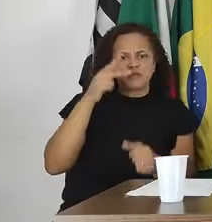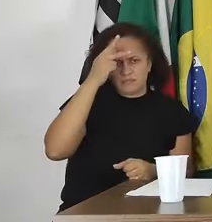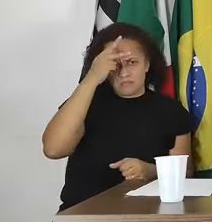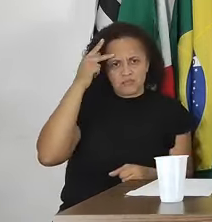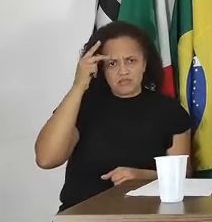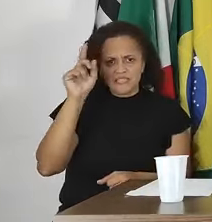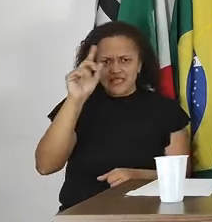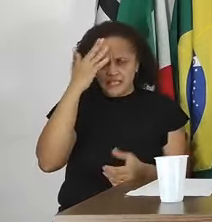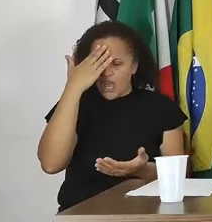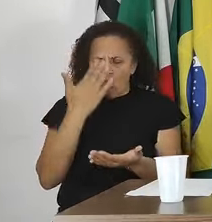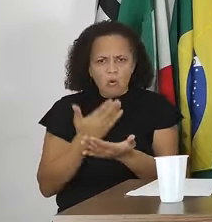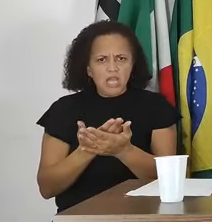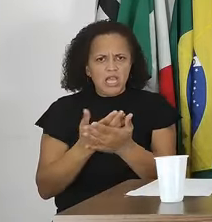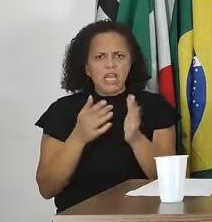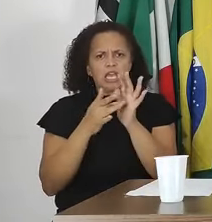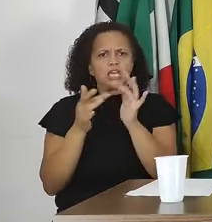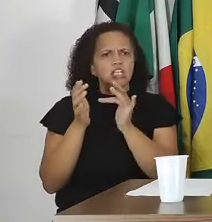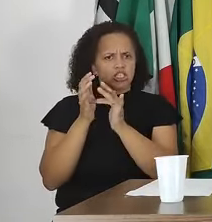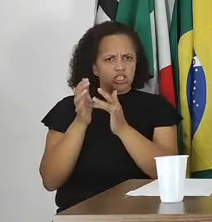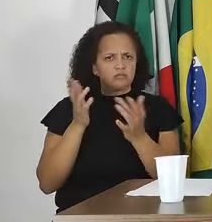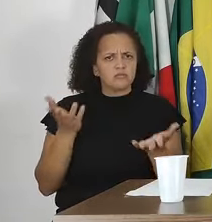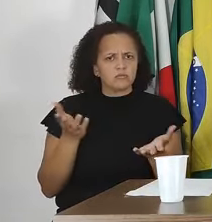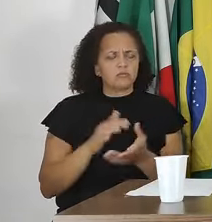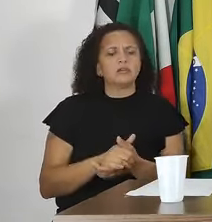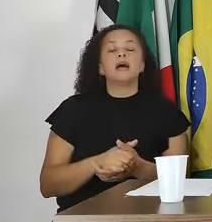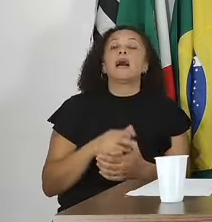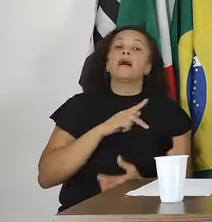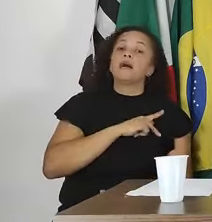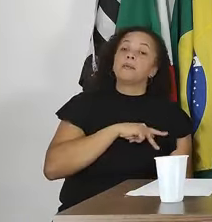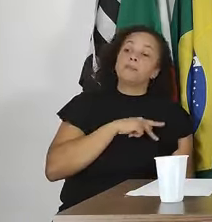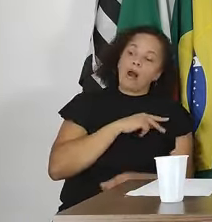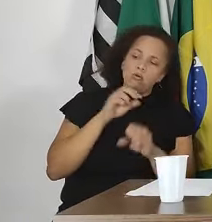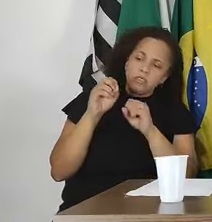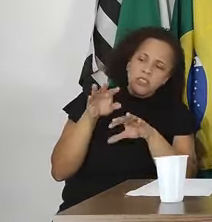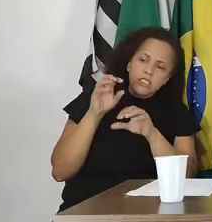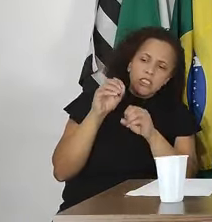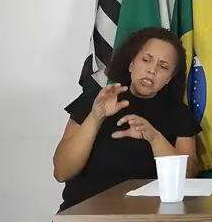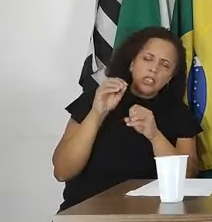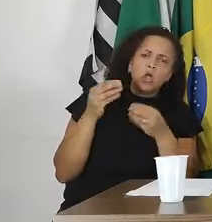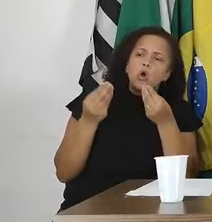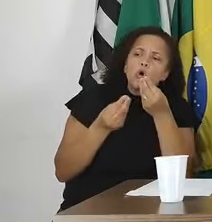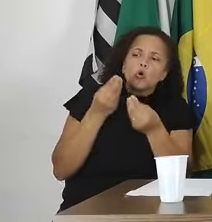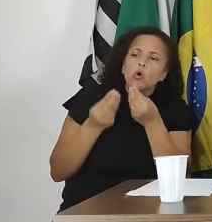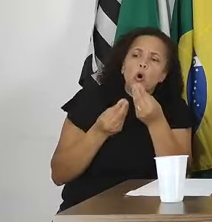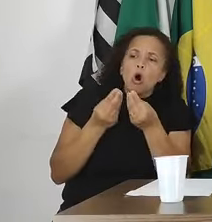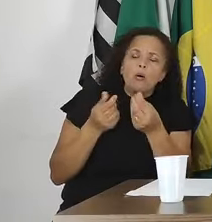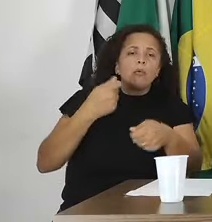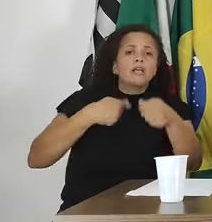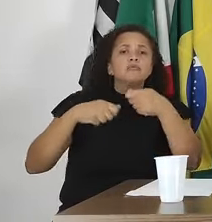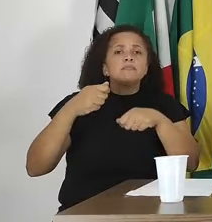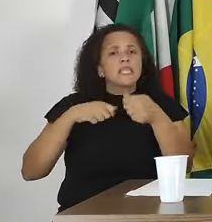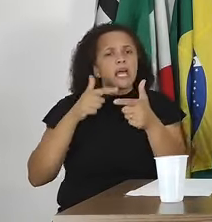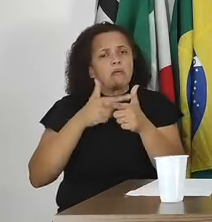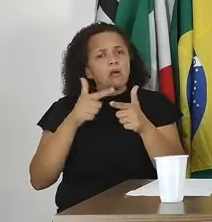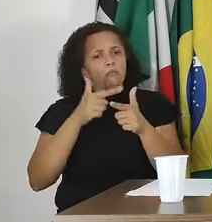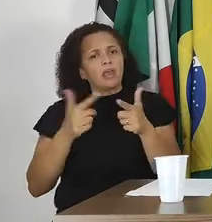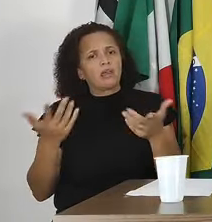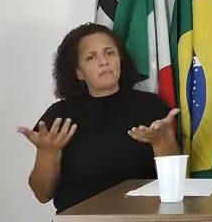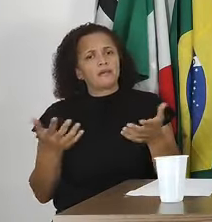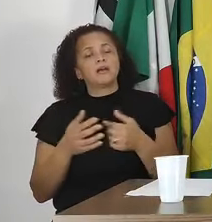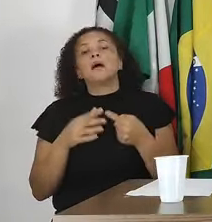dentro. Aí Paulo instrui aquela igreja, né, a administrar os problemas e os conflitos.